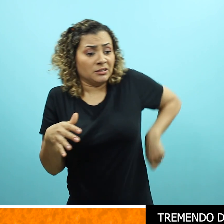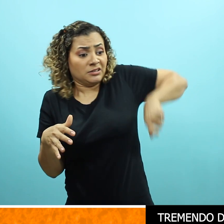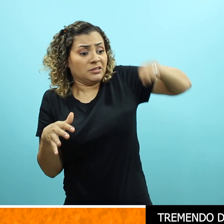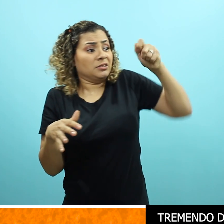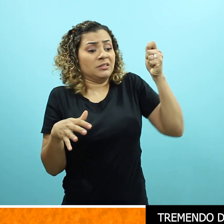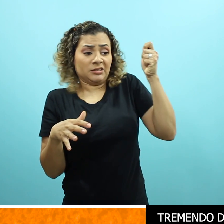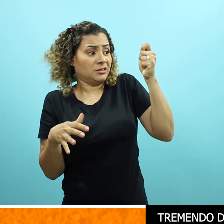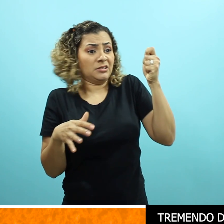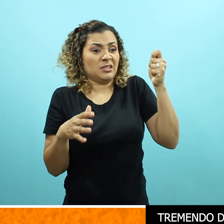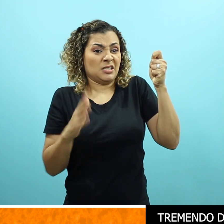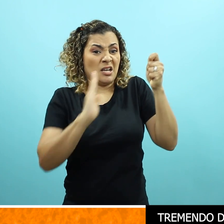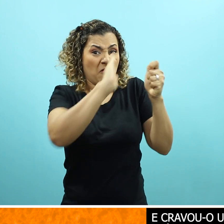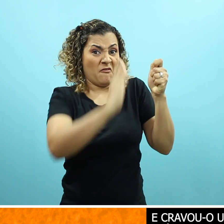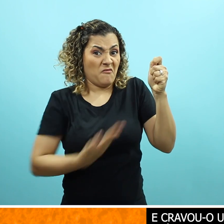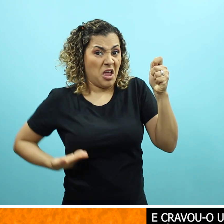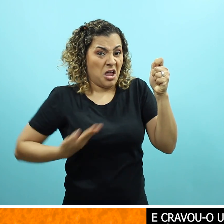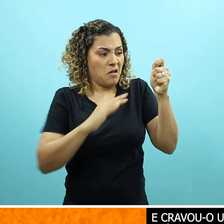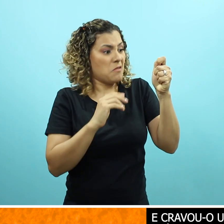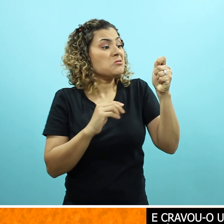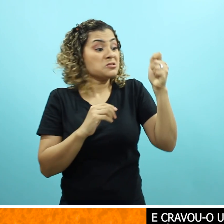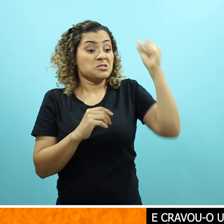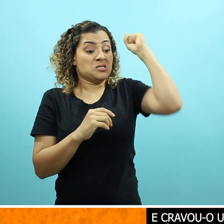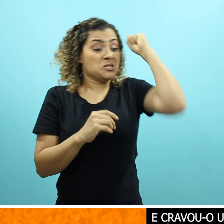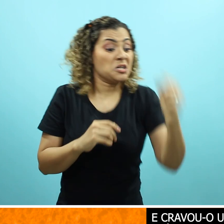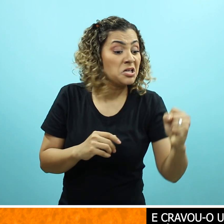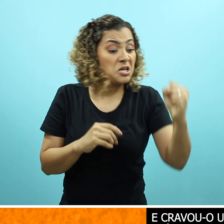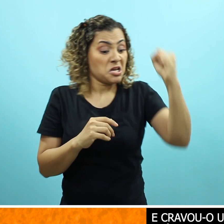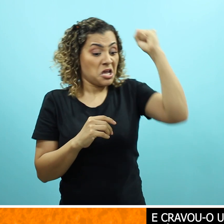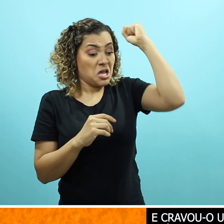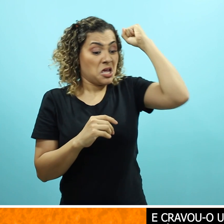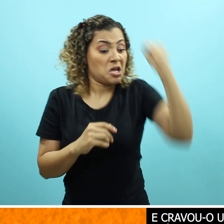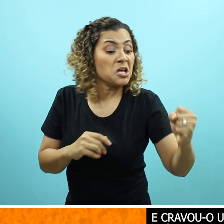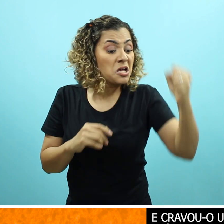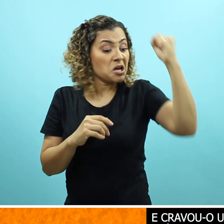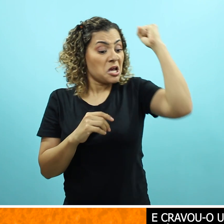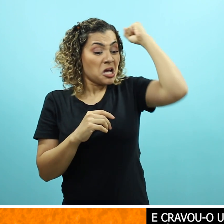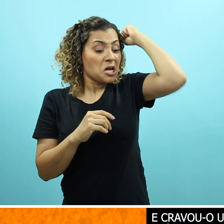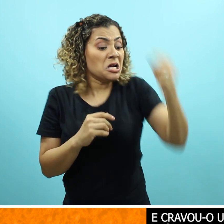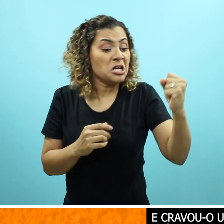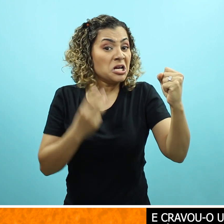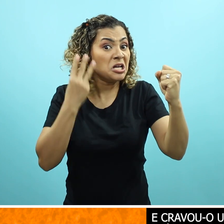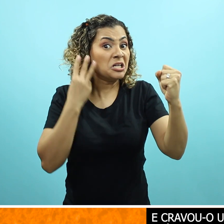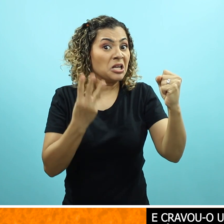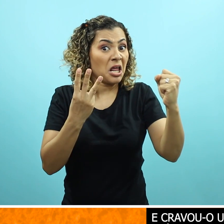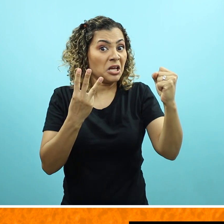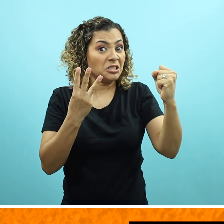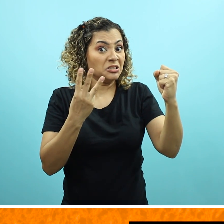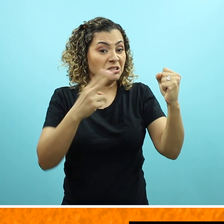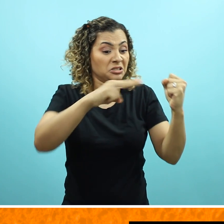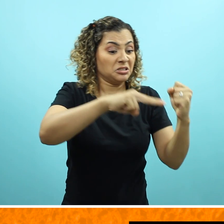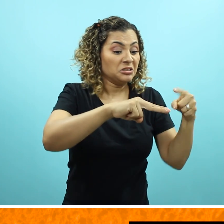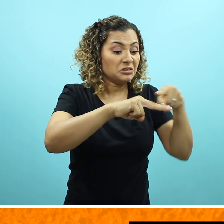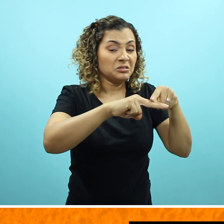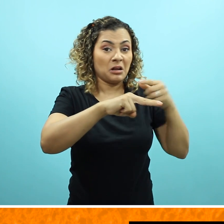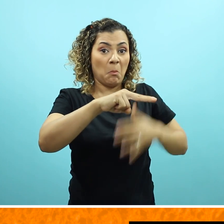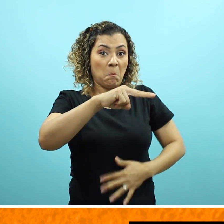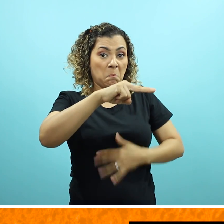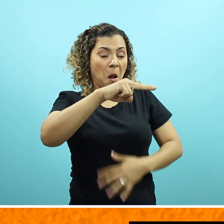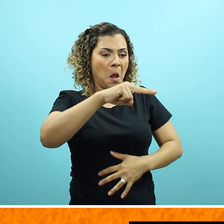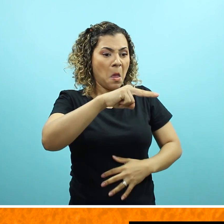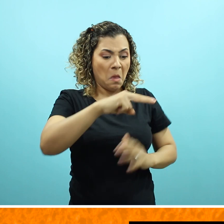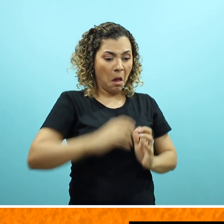cabeça, pegou o facão e cravou uma, duas, três vezes na barriga do finado e,